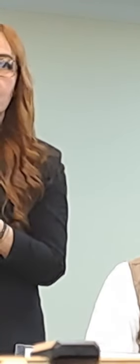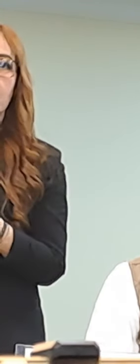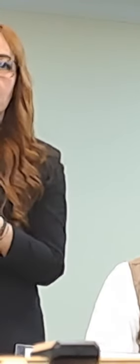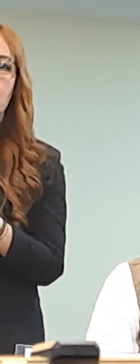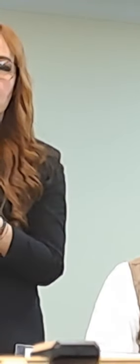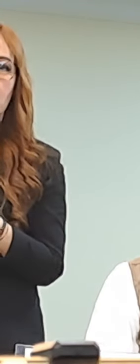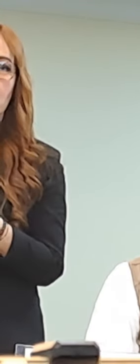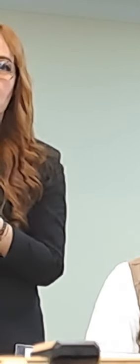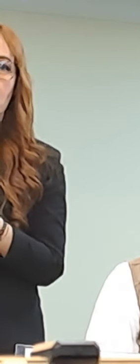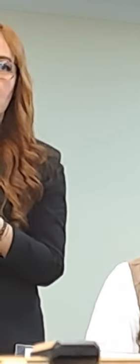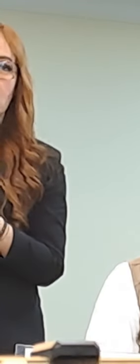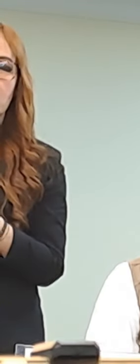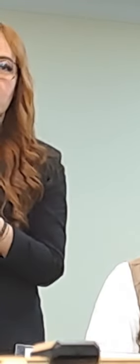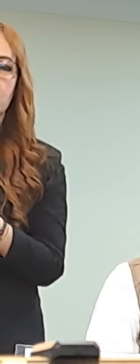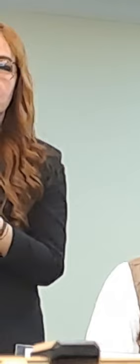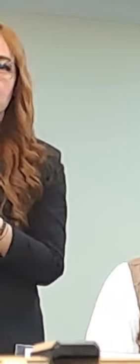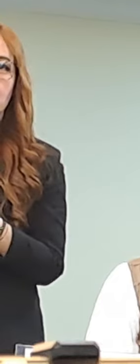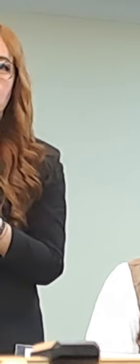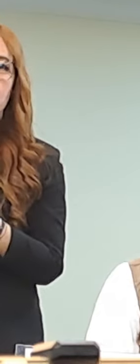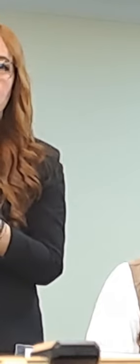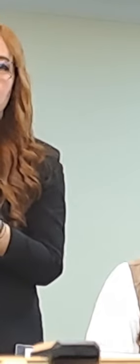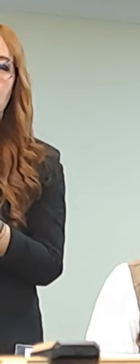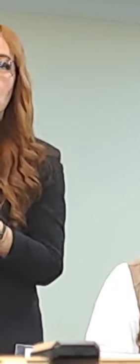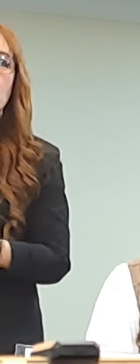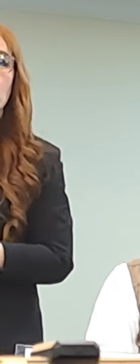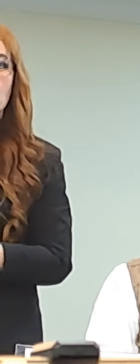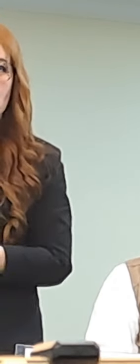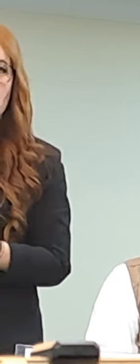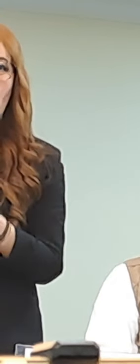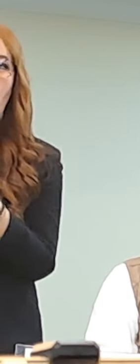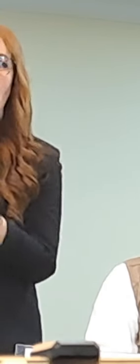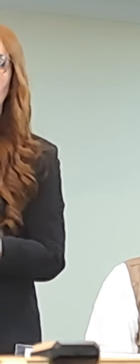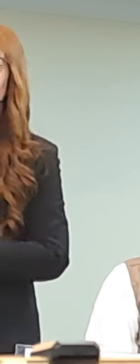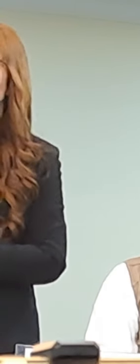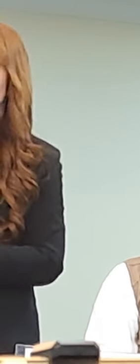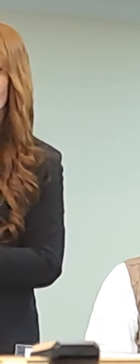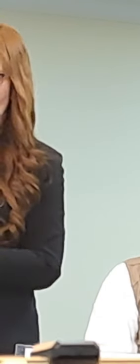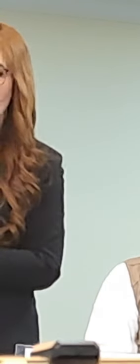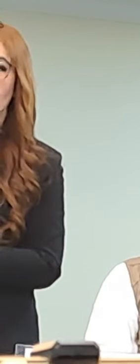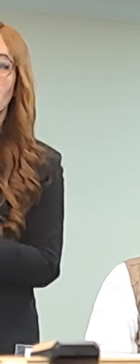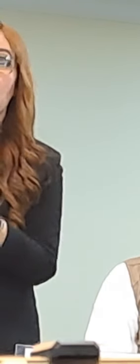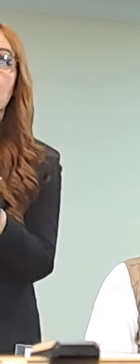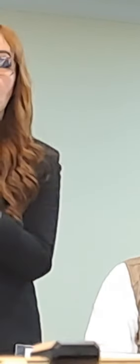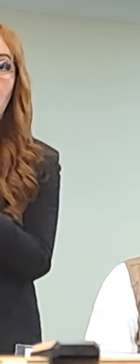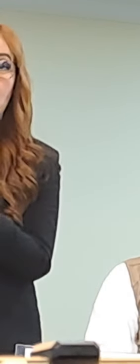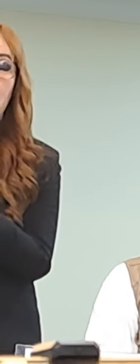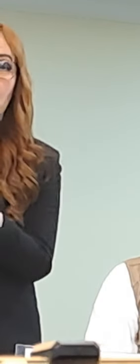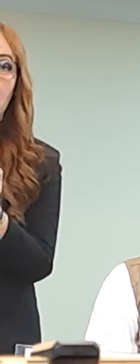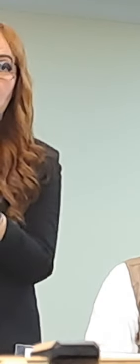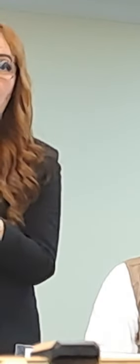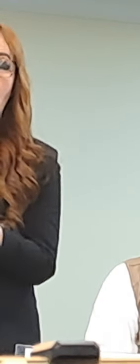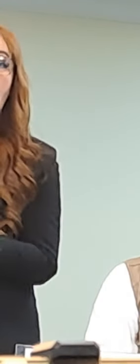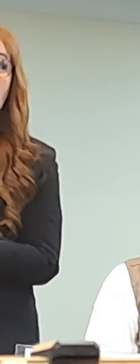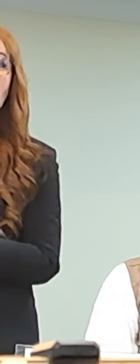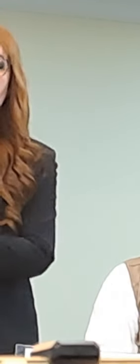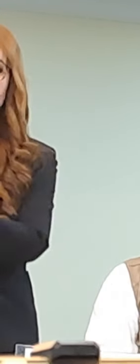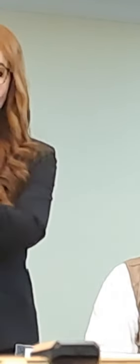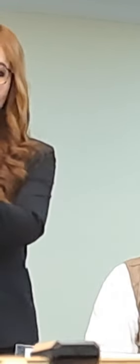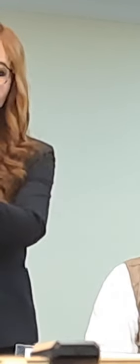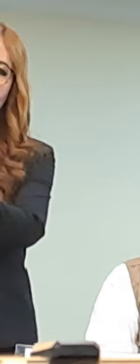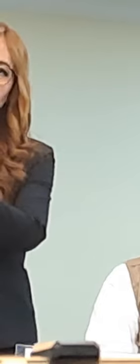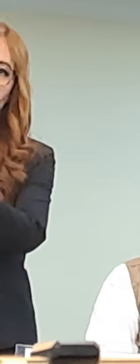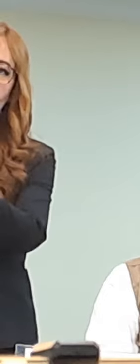kondisi decomposition lanjut ya, jadi sudah pembusukan lanjut. Di mana beberapa kulit di